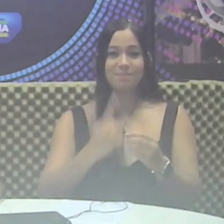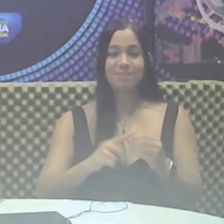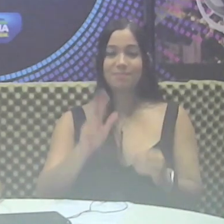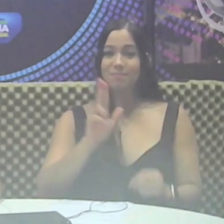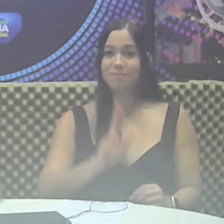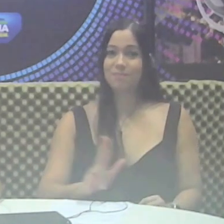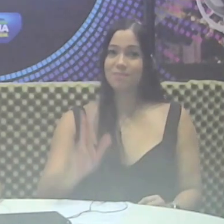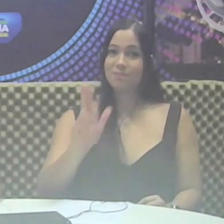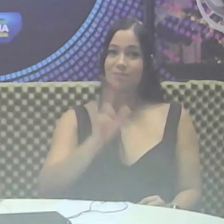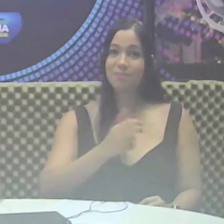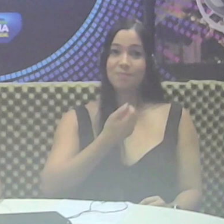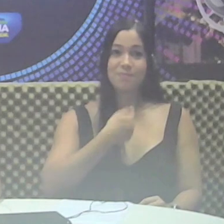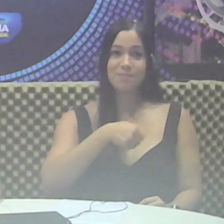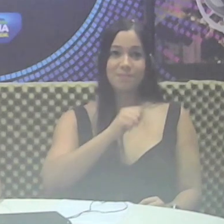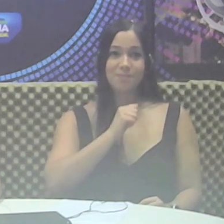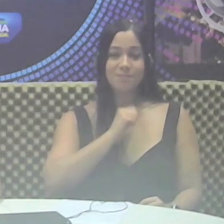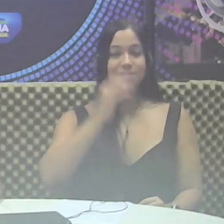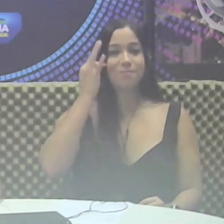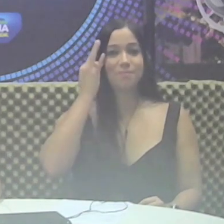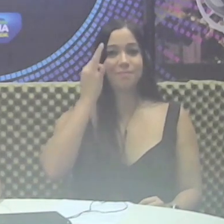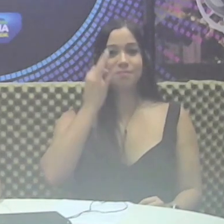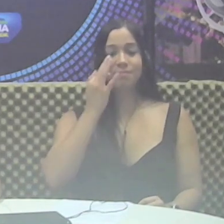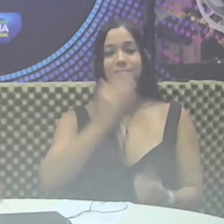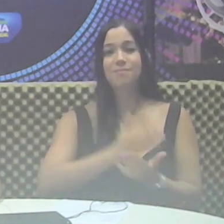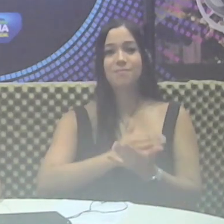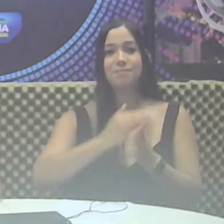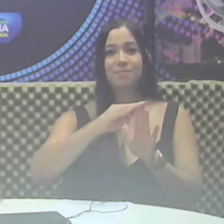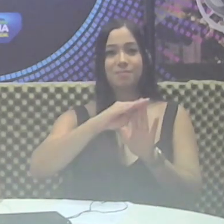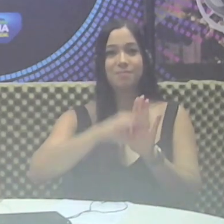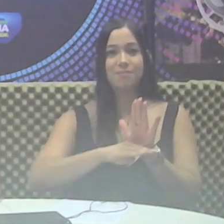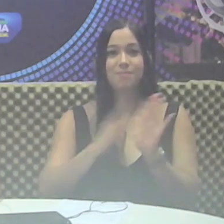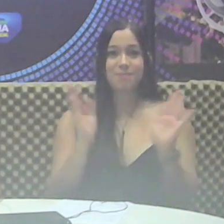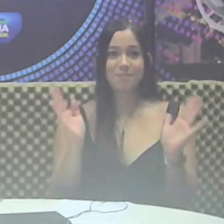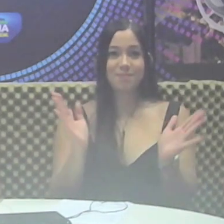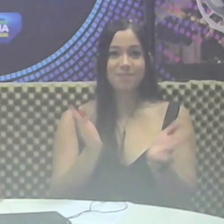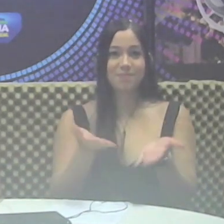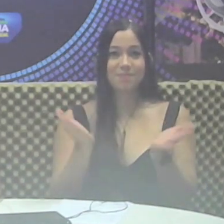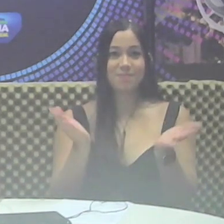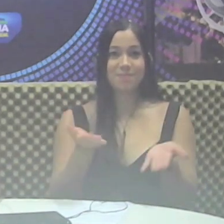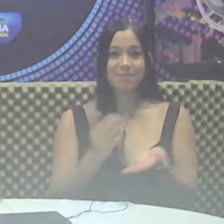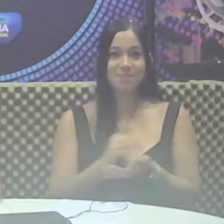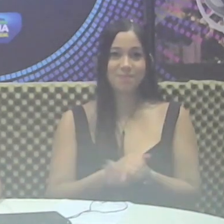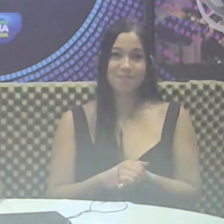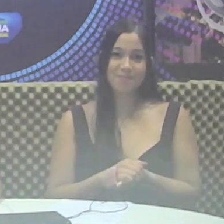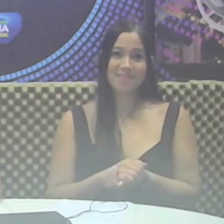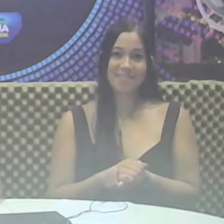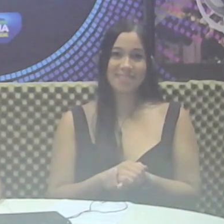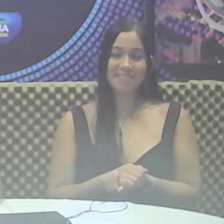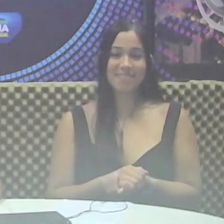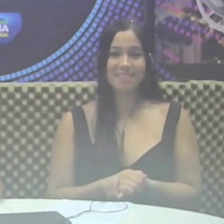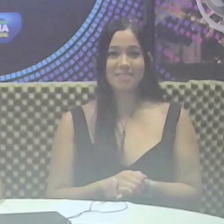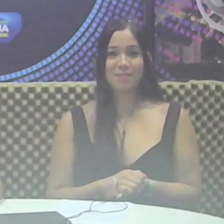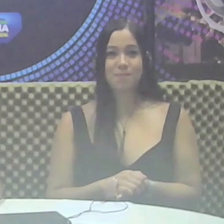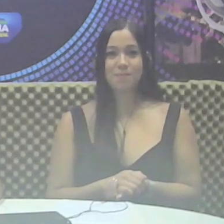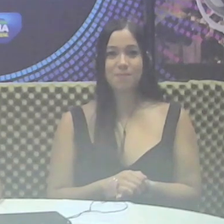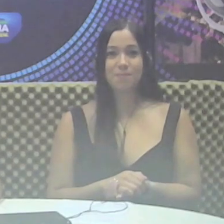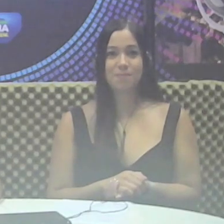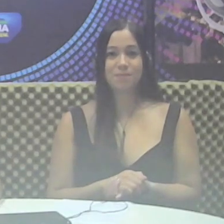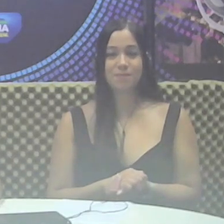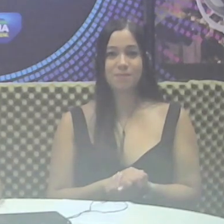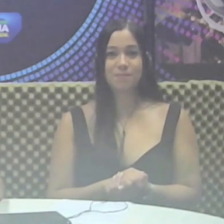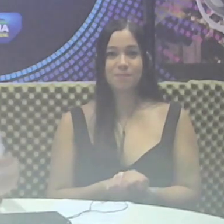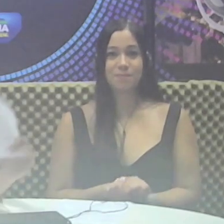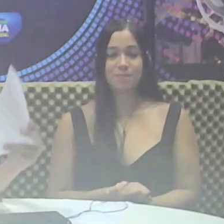fato acontece em Uberlândia. Eu sou o Fernando Cássio e começamos com os destaques da edição de hoje.